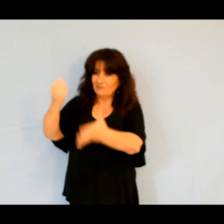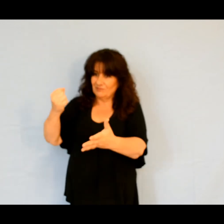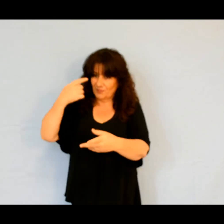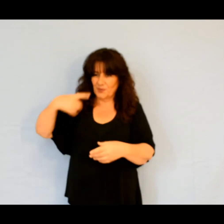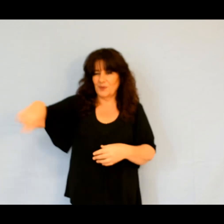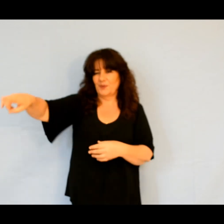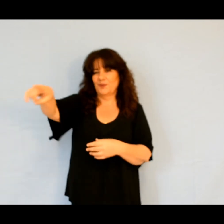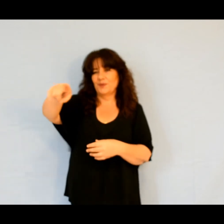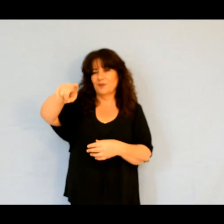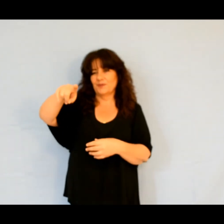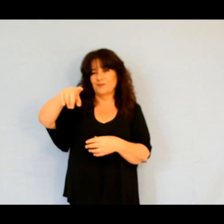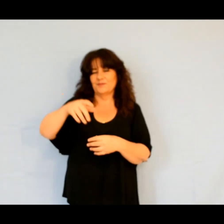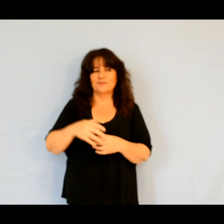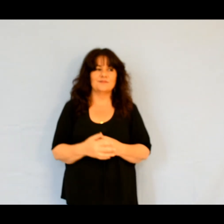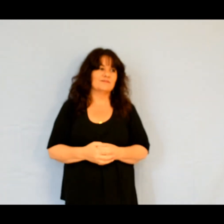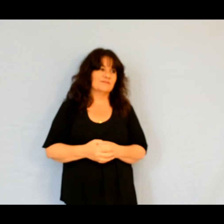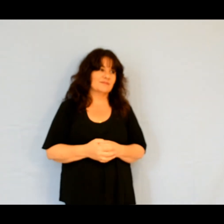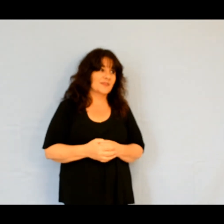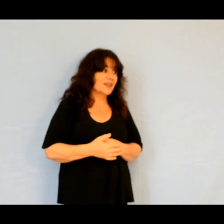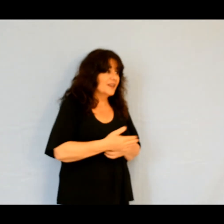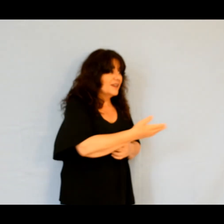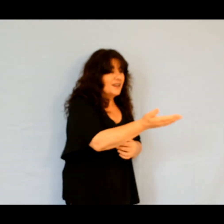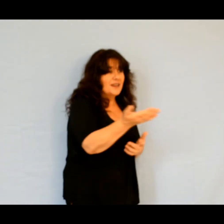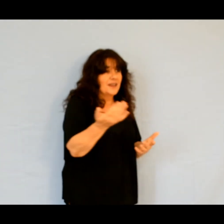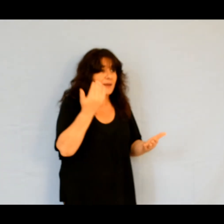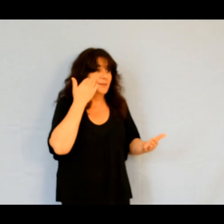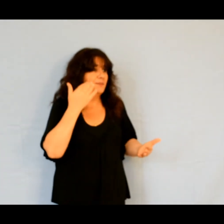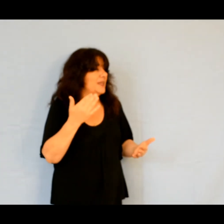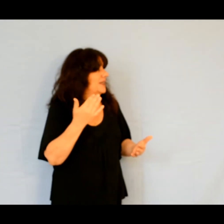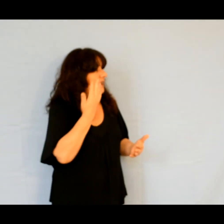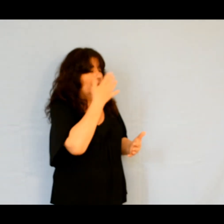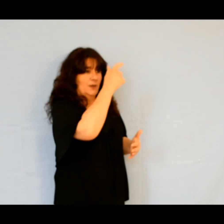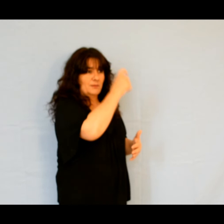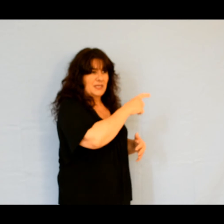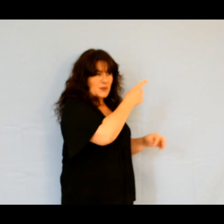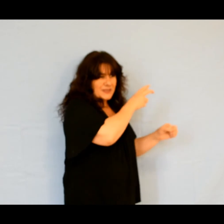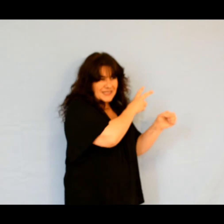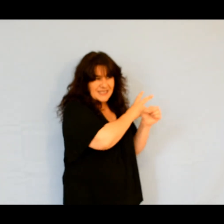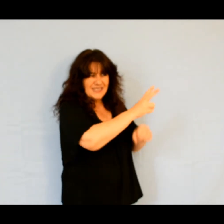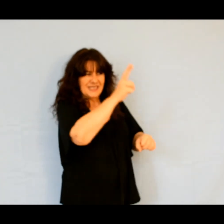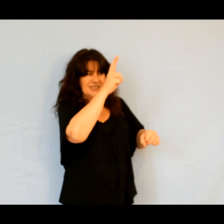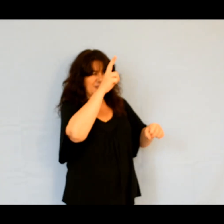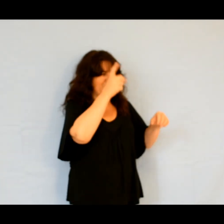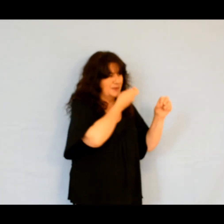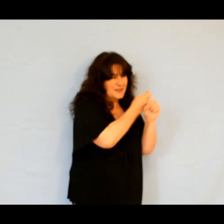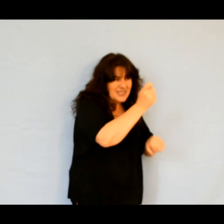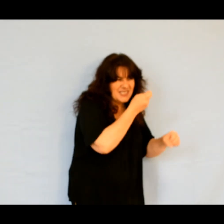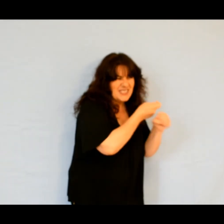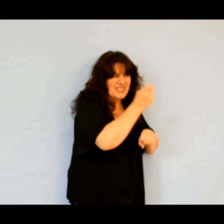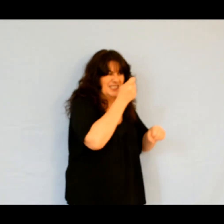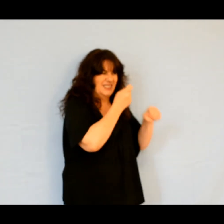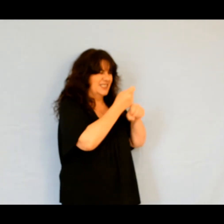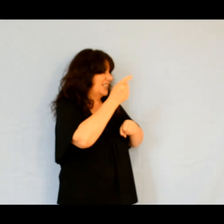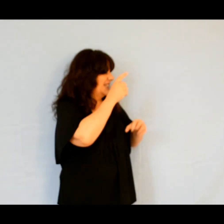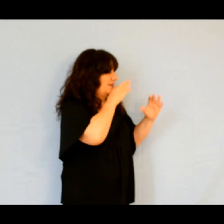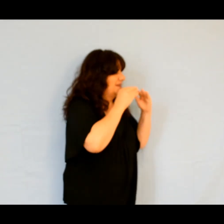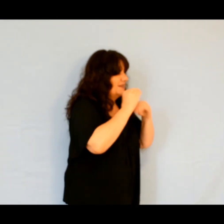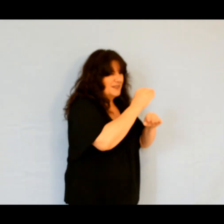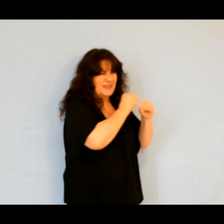Heureux êtes-vous si l'on vous insulte, si l'on vous persécute, et si l'on dit faussement toutes sortes de